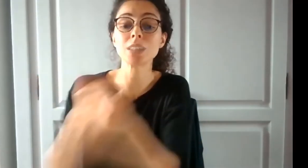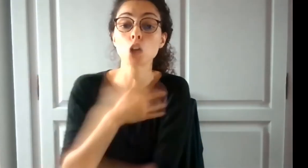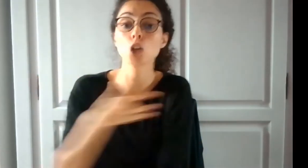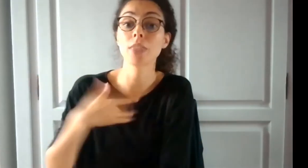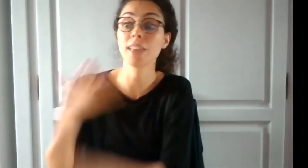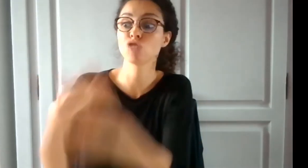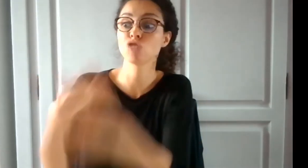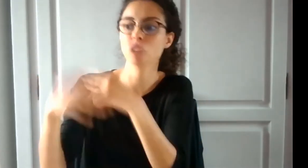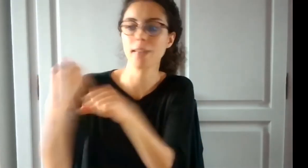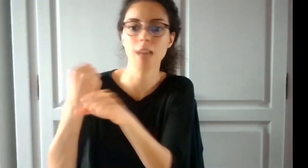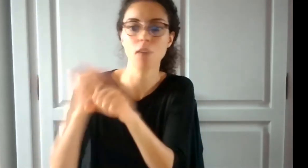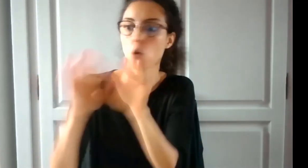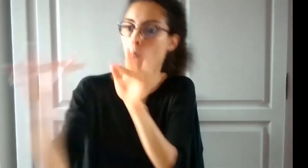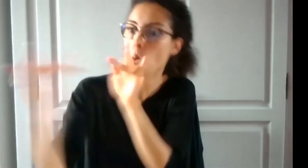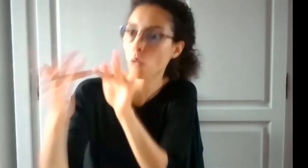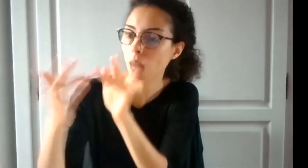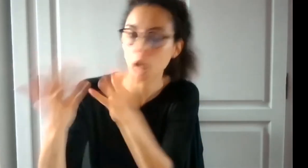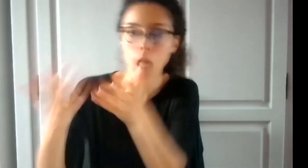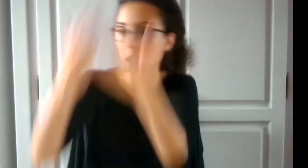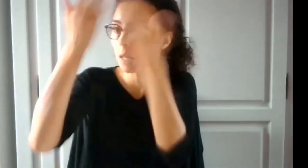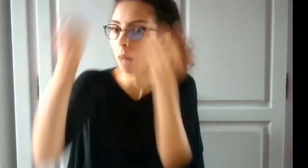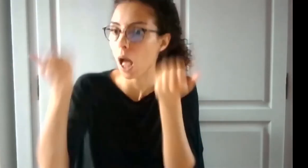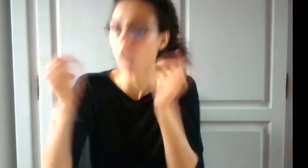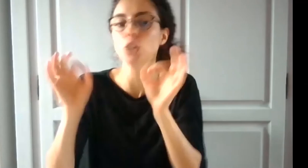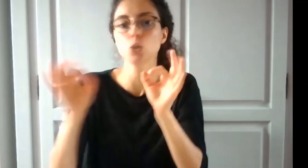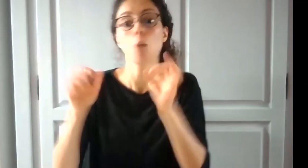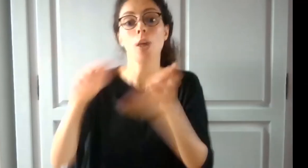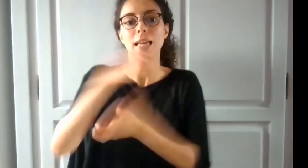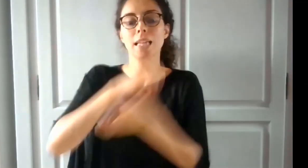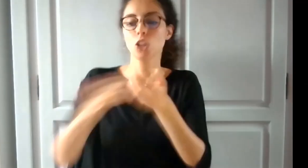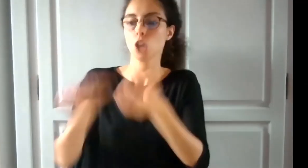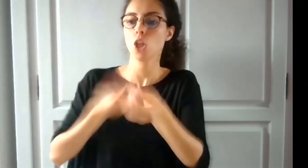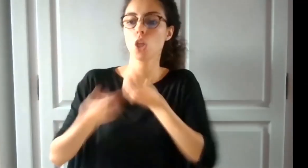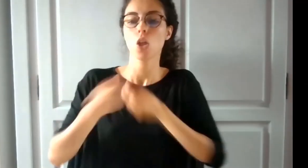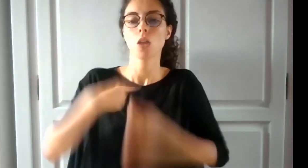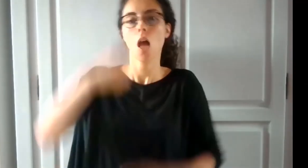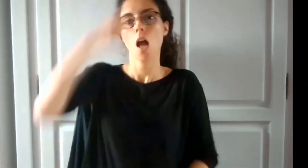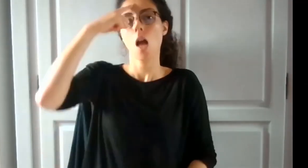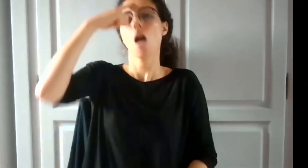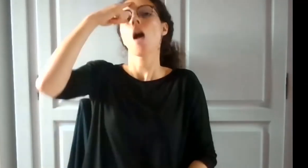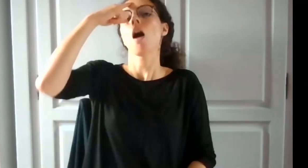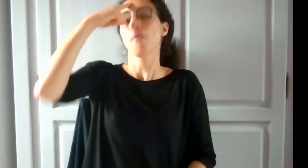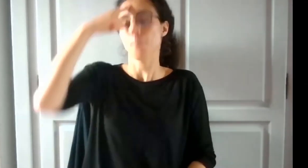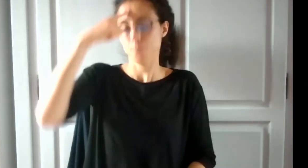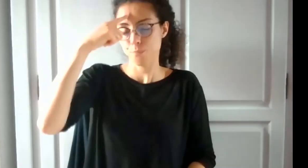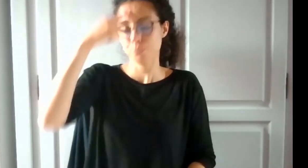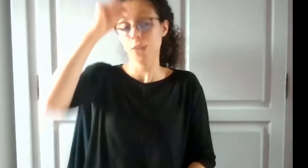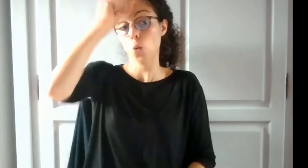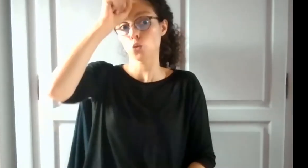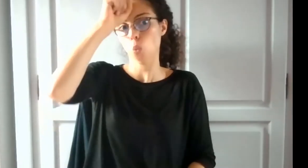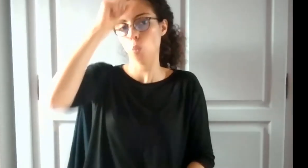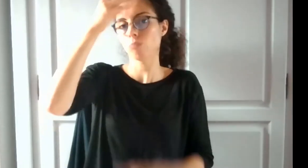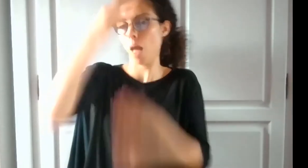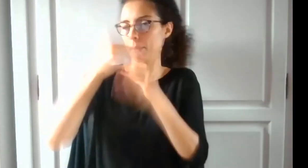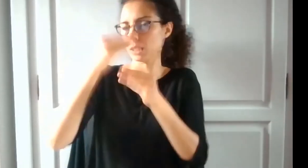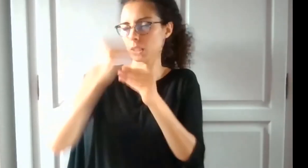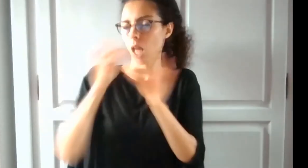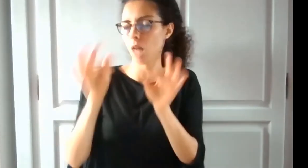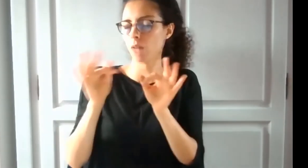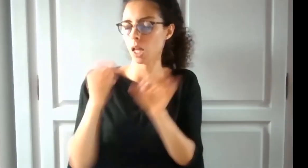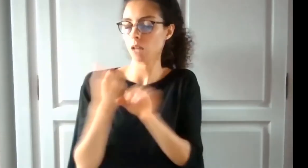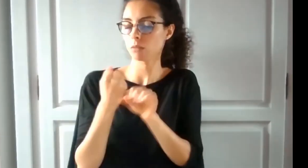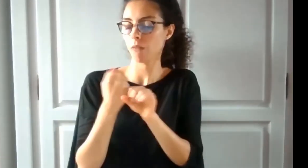crise nous a donné, me semble-t-il, des leçons sur un travail organisationnel qui, au-delà de la crise et de la